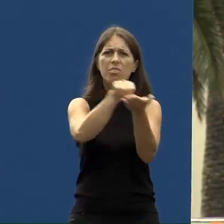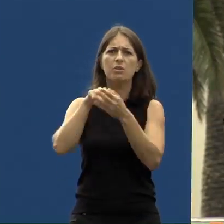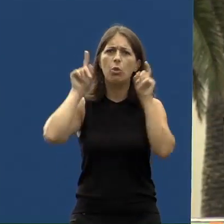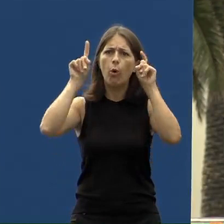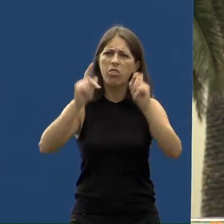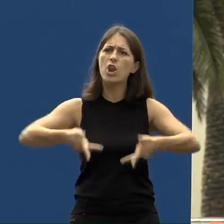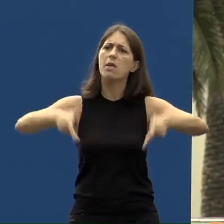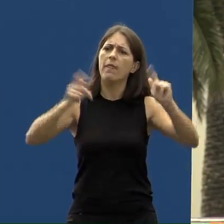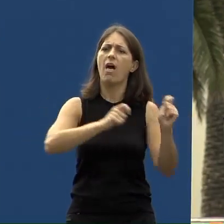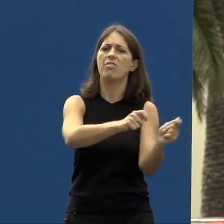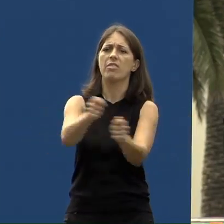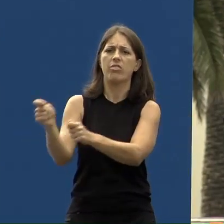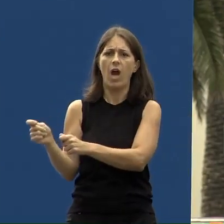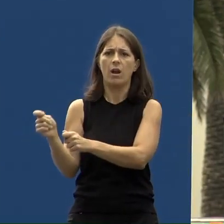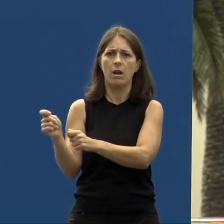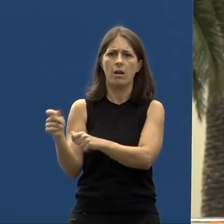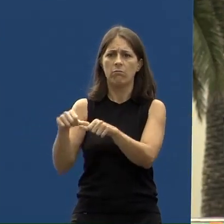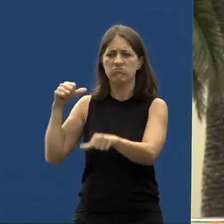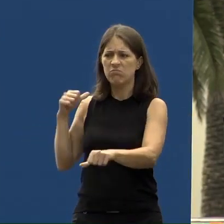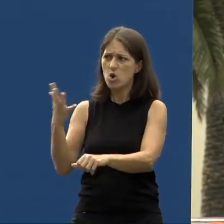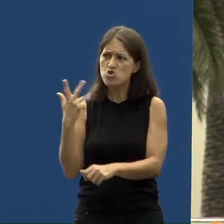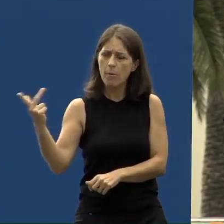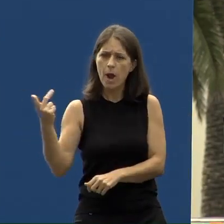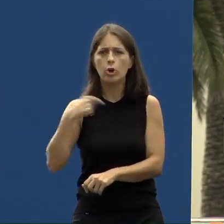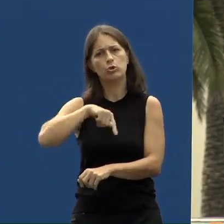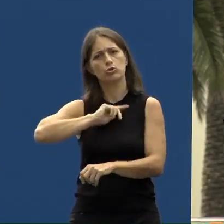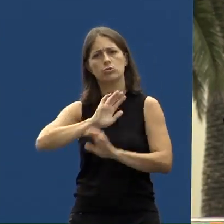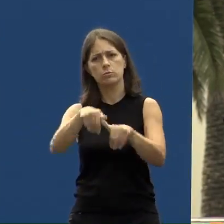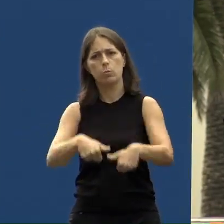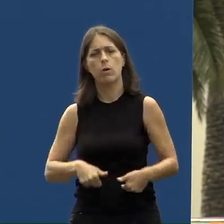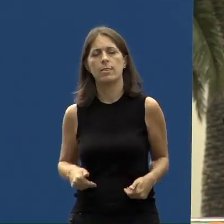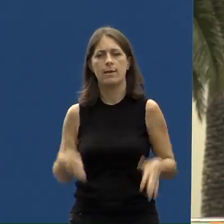ensino, esa liberdade que nos roubaron.